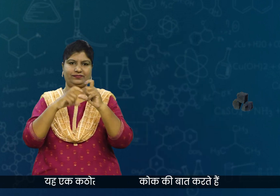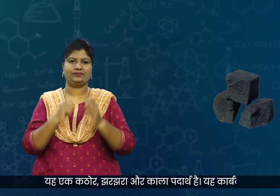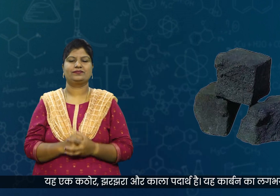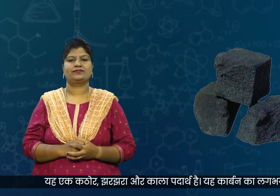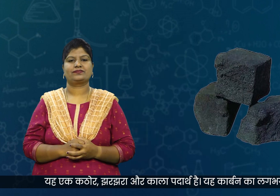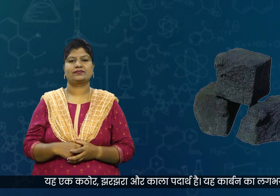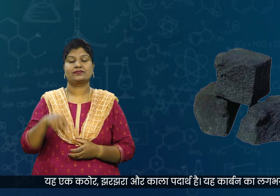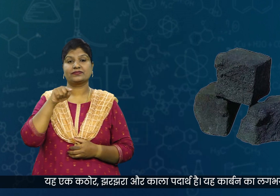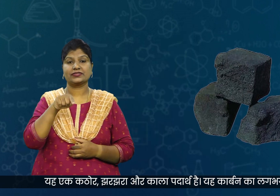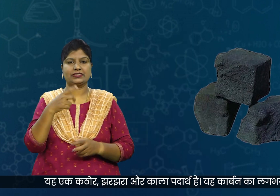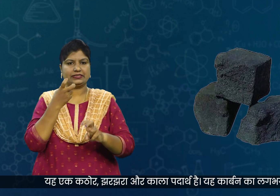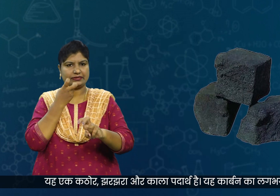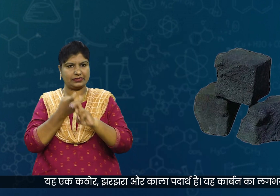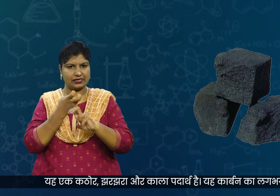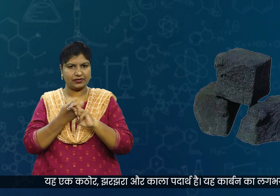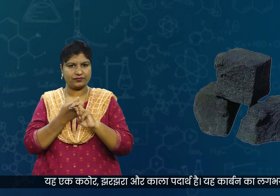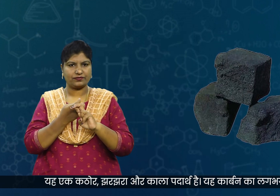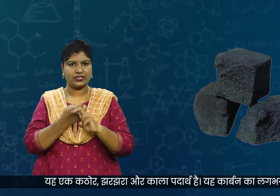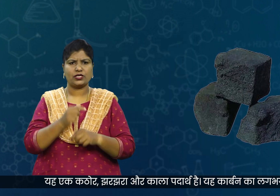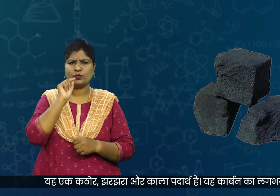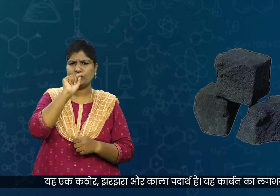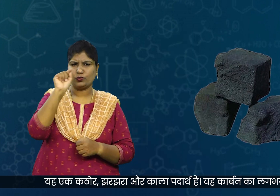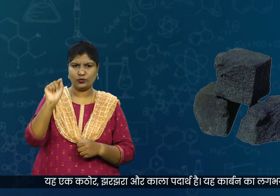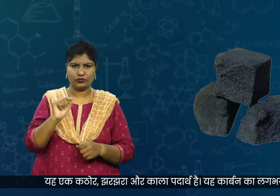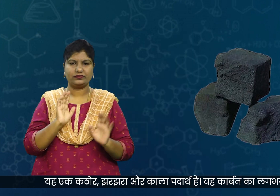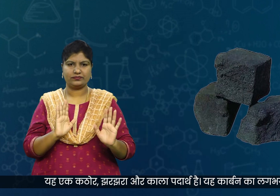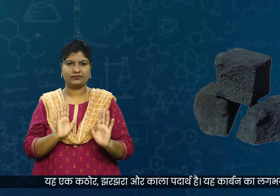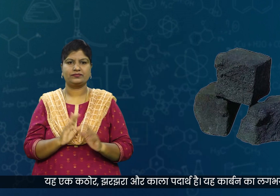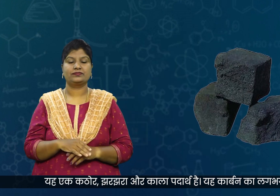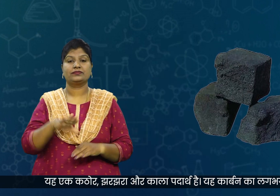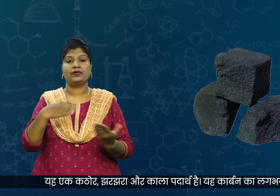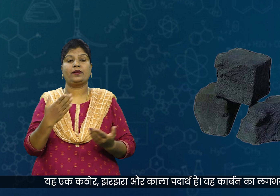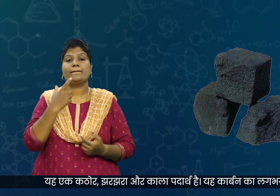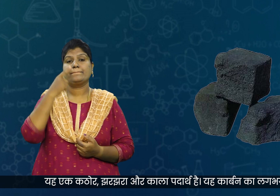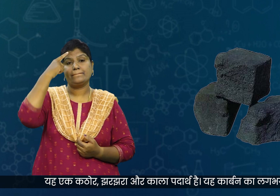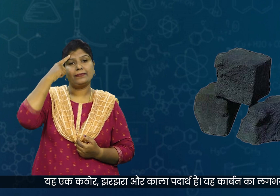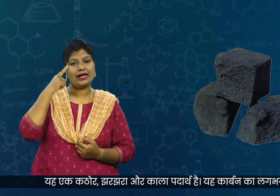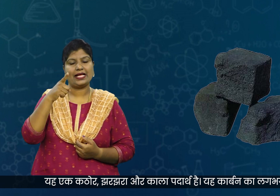ये कठोर, झरझरा और काला पदार्थ है। ये कार्बन का लगभग शुद्ध रूप है।